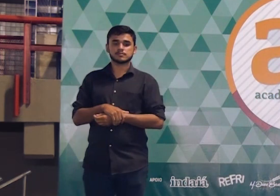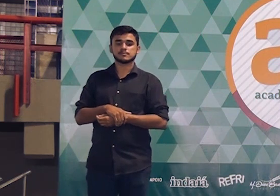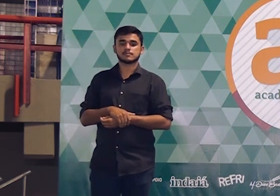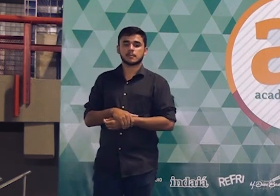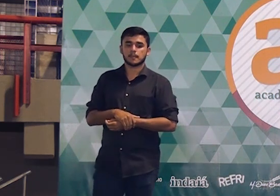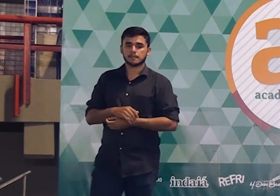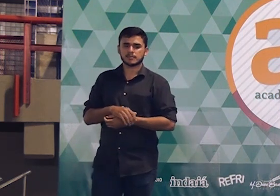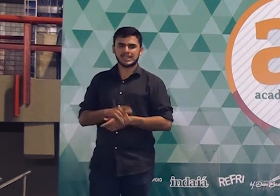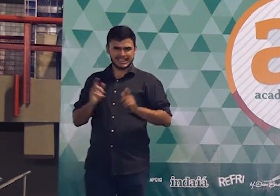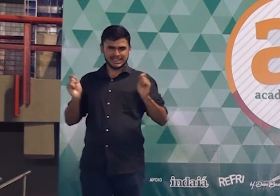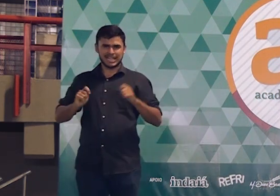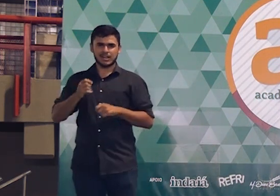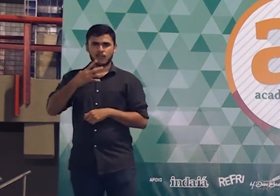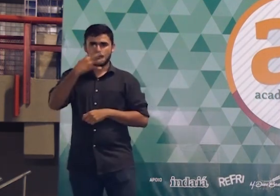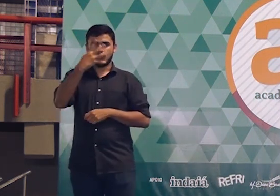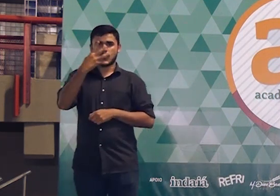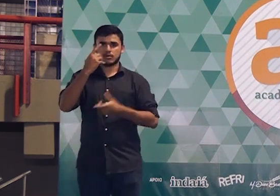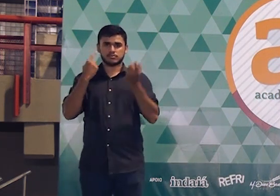quarta revolução industrial?